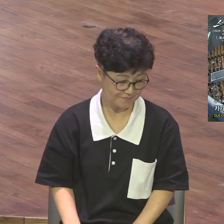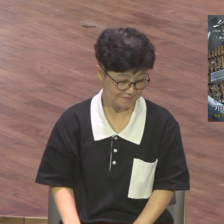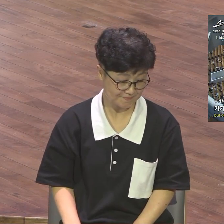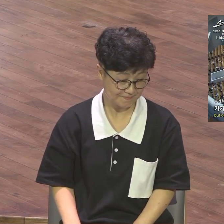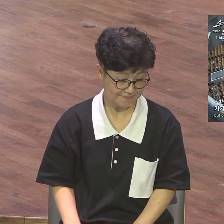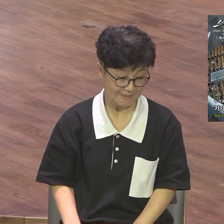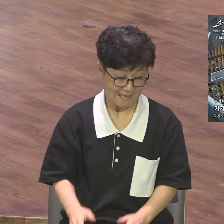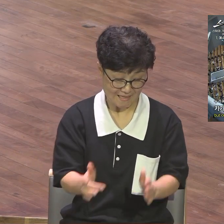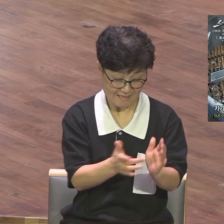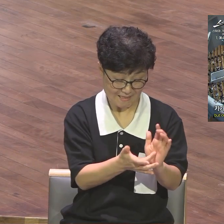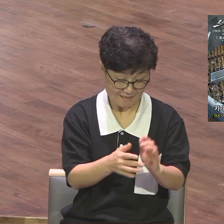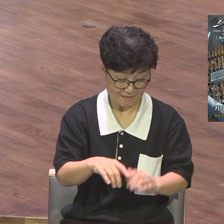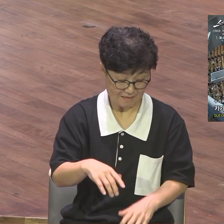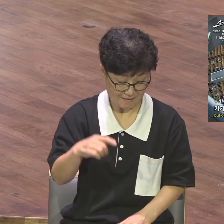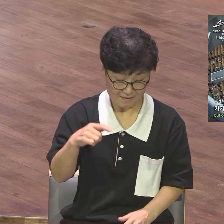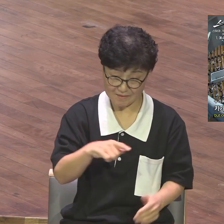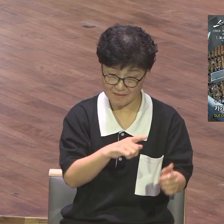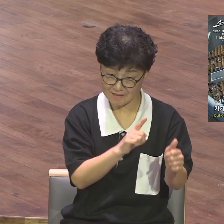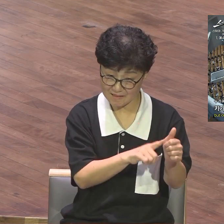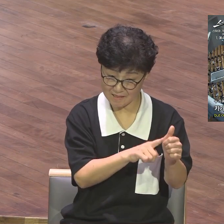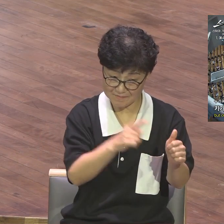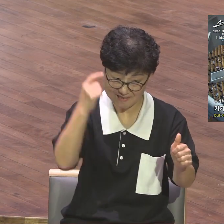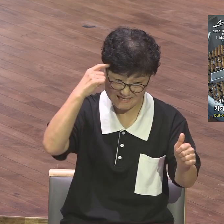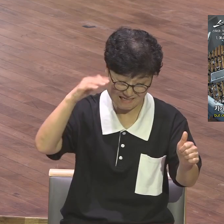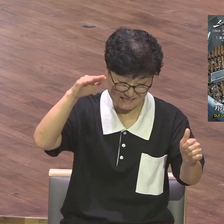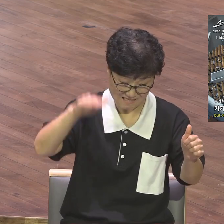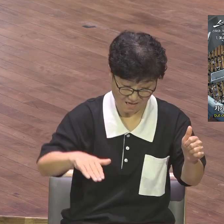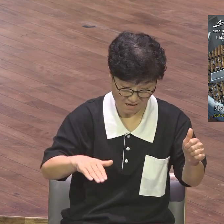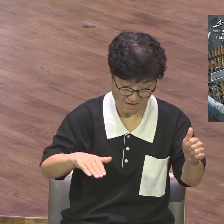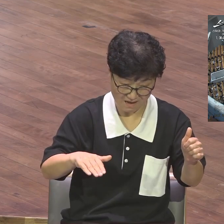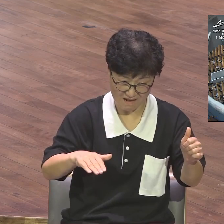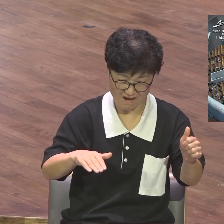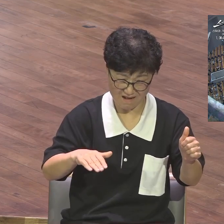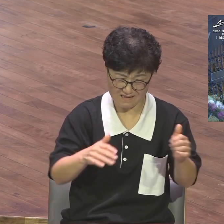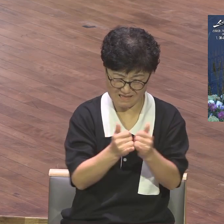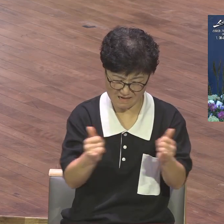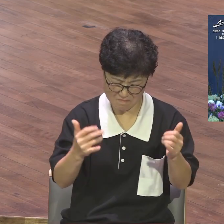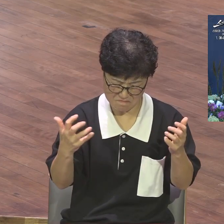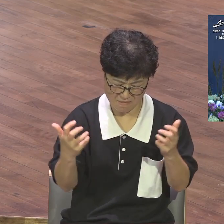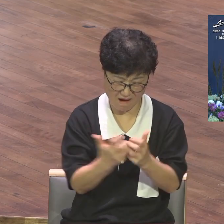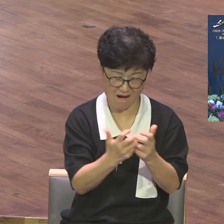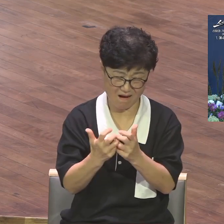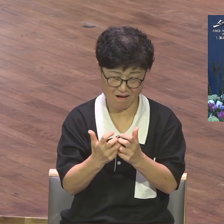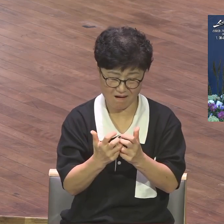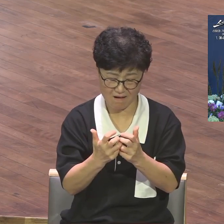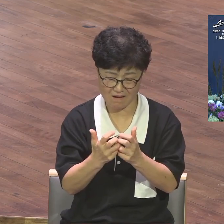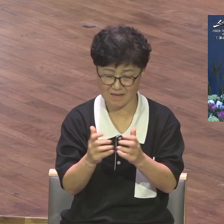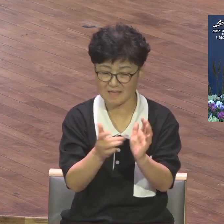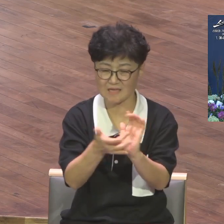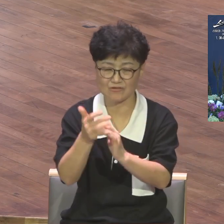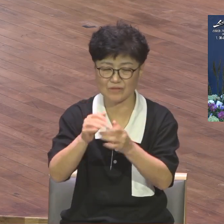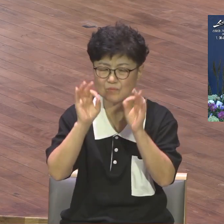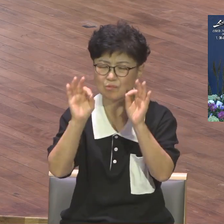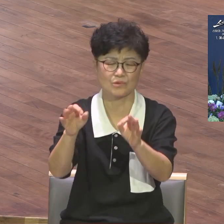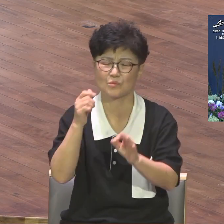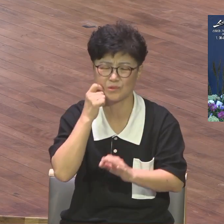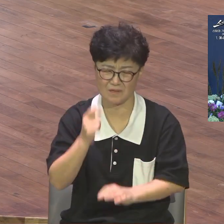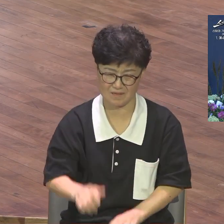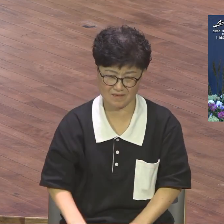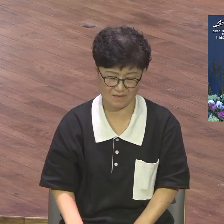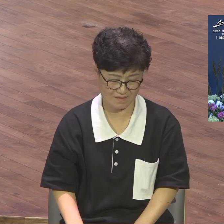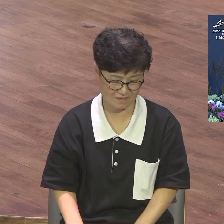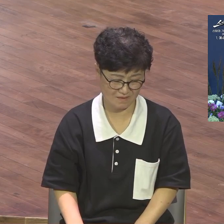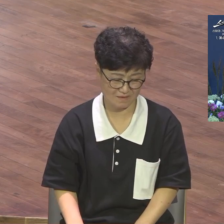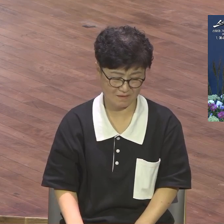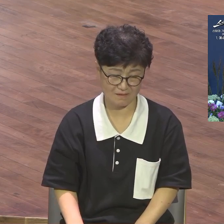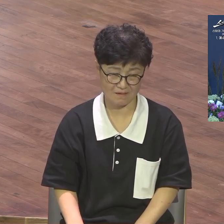키가 작고 사람이 많아 할 수 없어. 삭개오도 역시 유대에 널리 퍼진 예수님에 대한 소문을 들었습니다. 사람들이